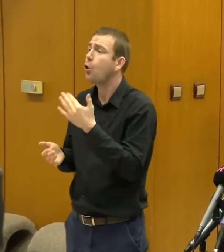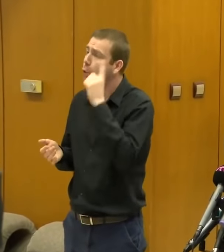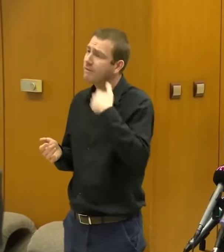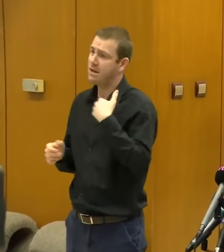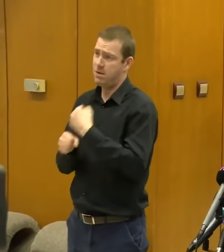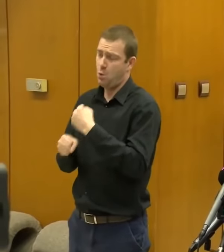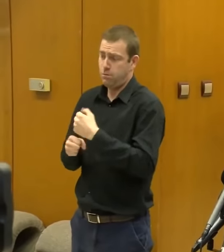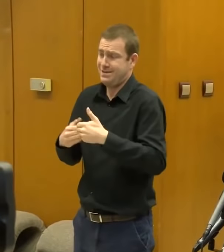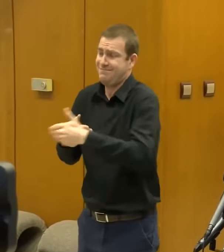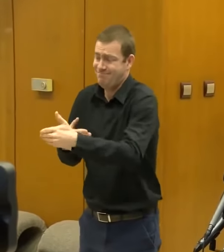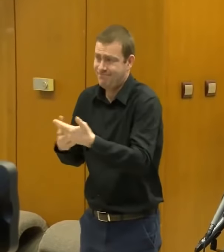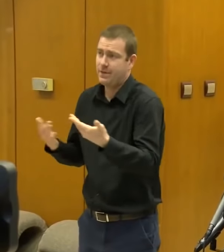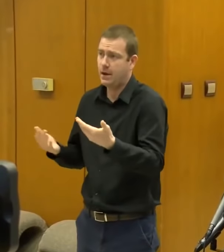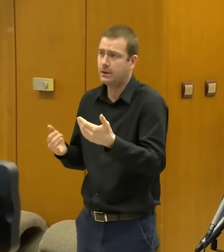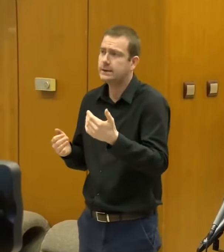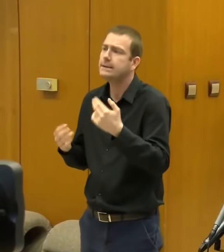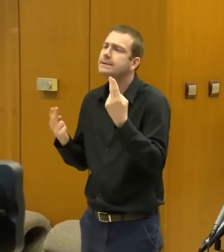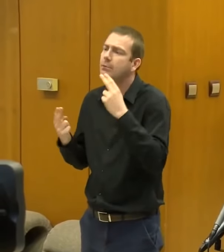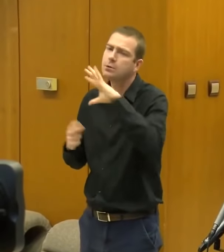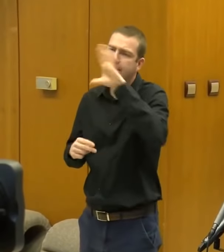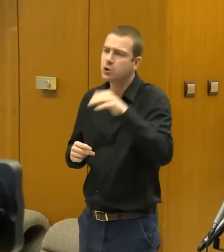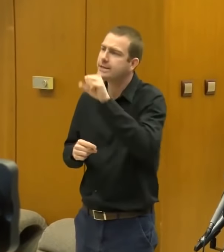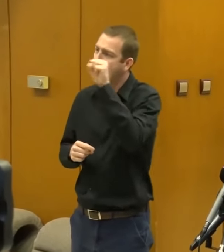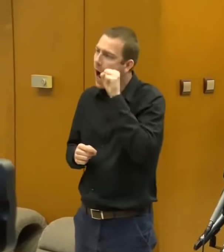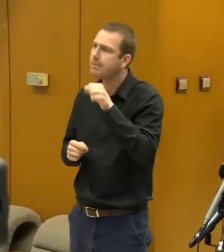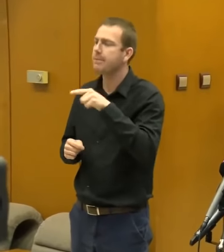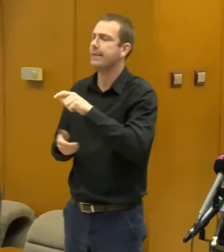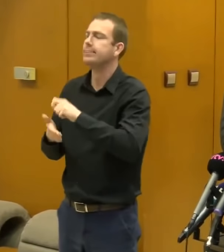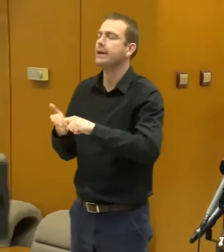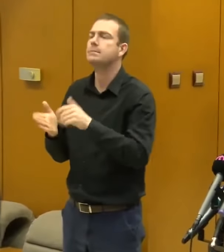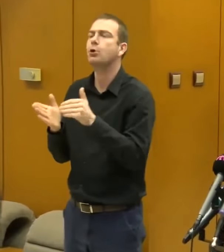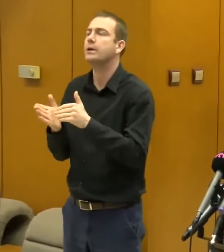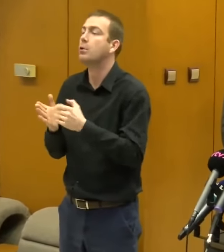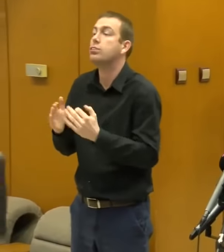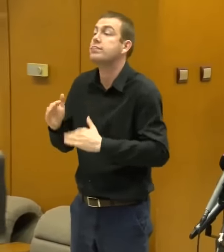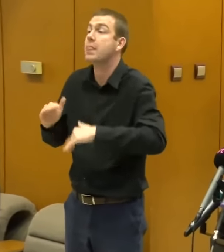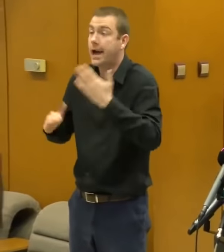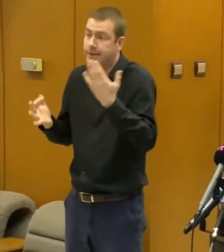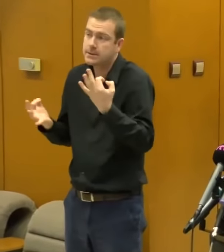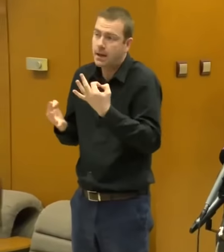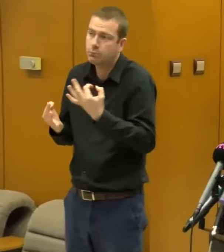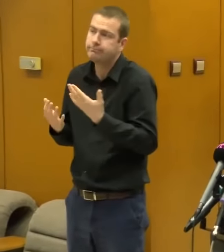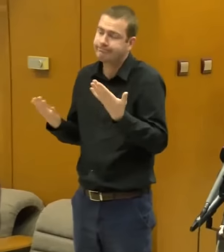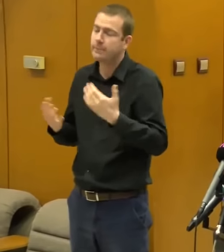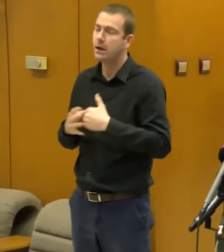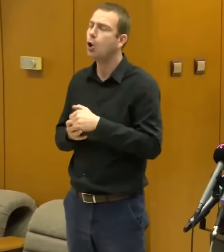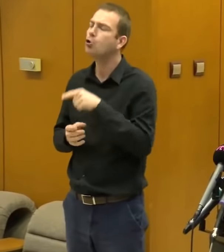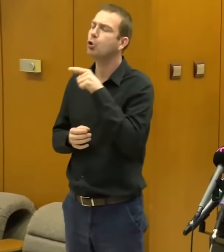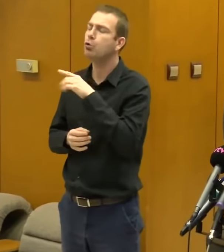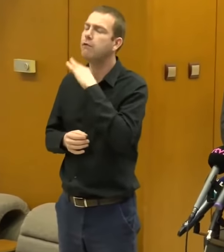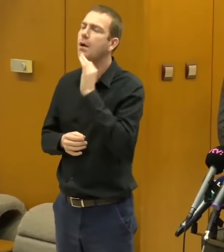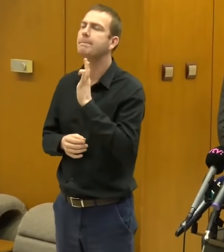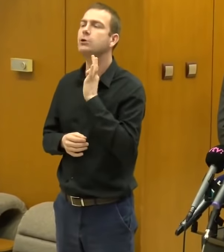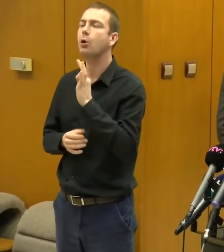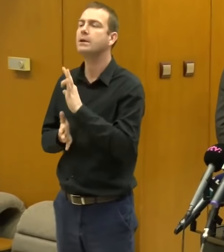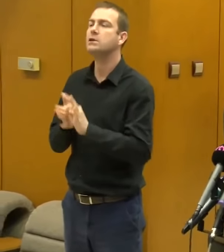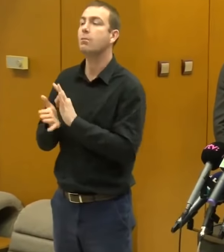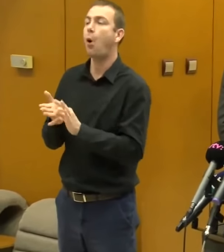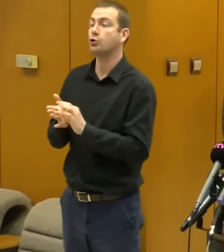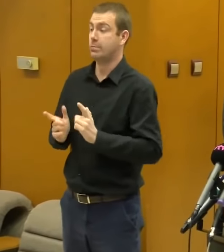chápeme, že tých testov musíme urobiť čo najviac, pretože to je jeden z najúčinnejších spôsobov, ako zachraňovať životy, ako spomaliť